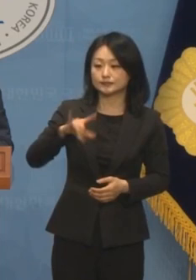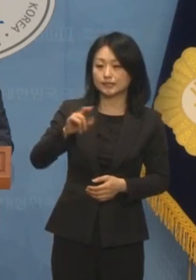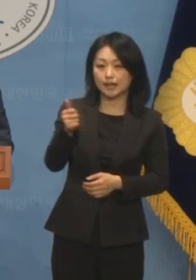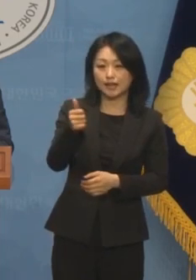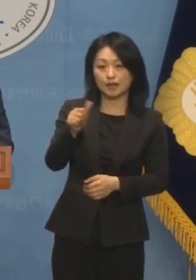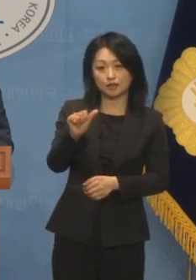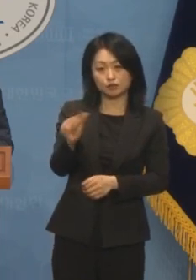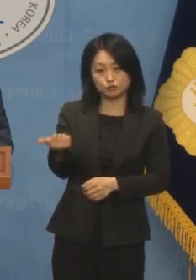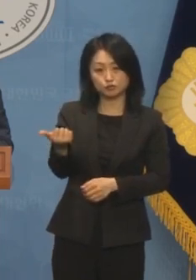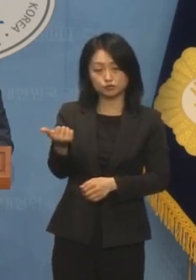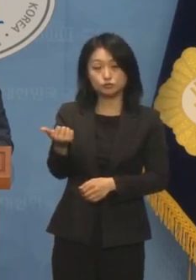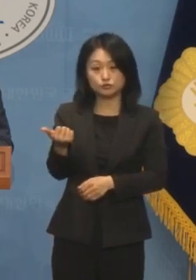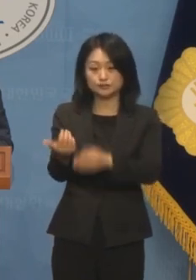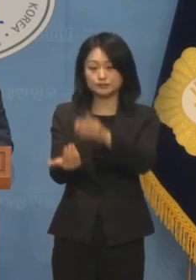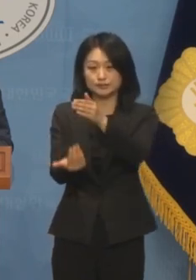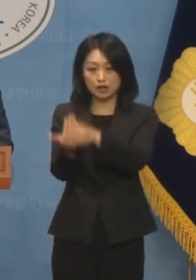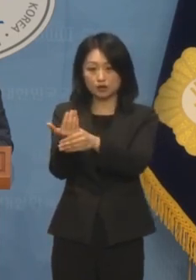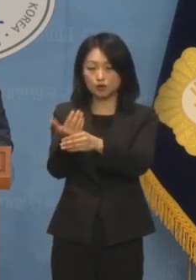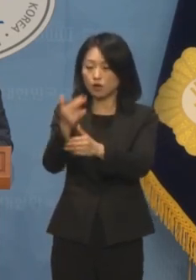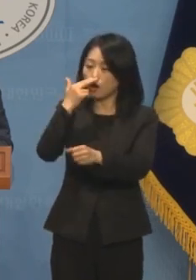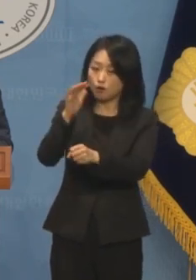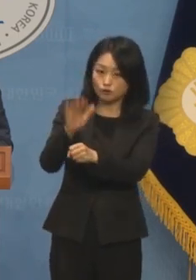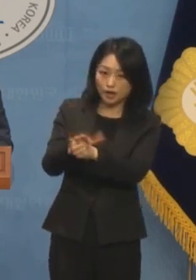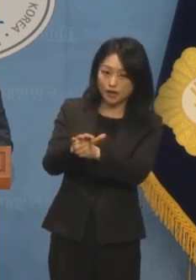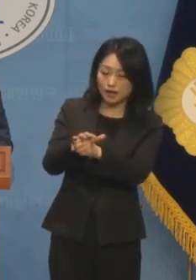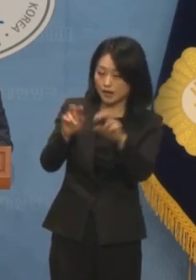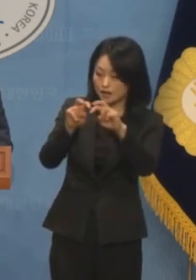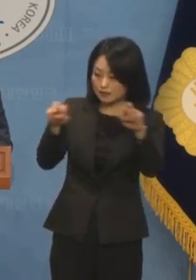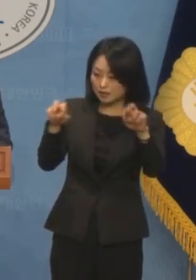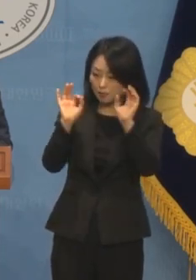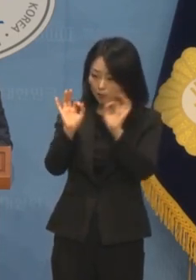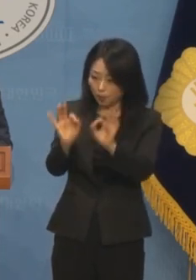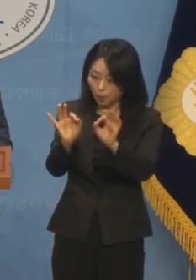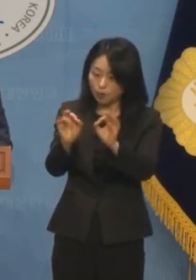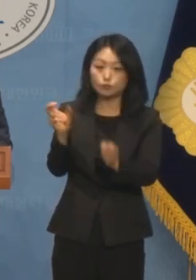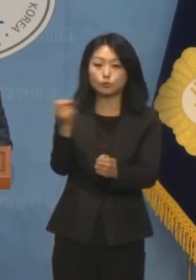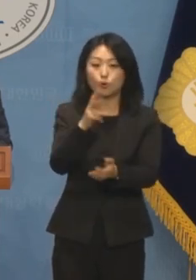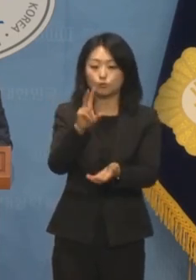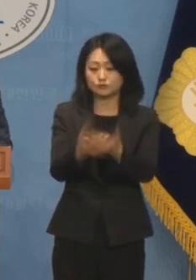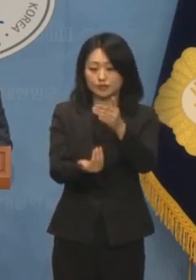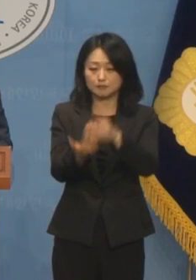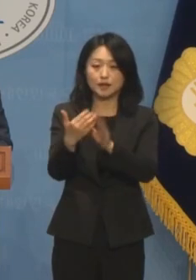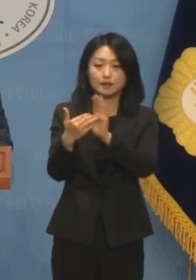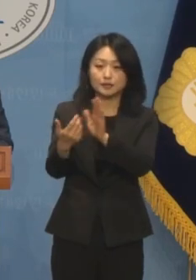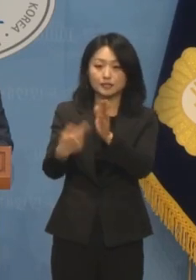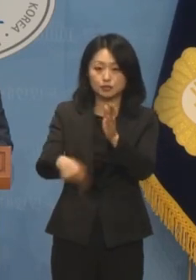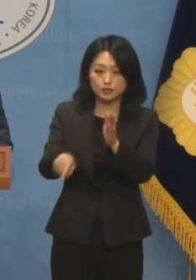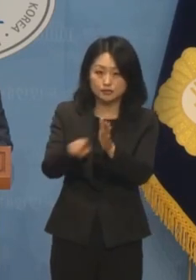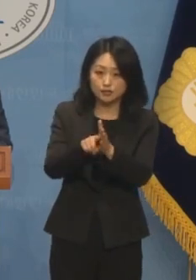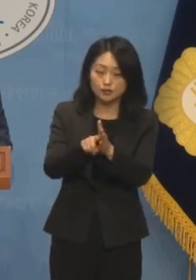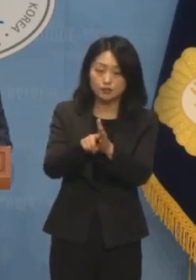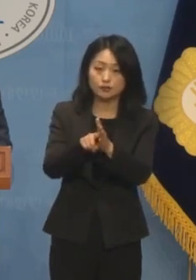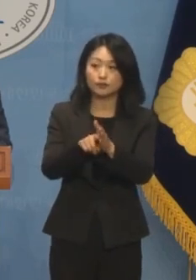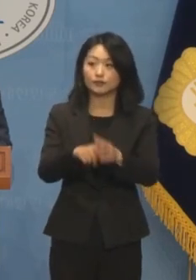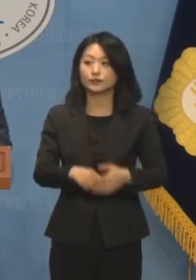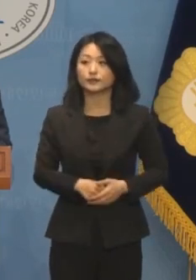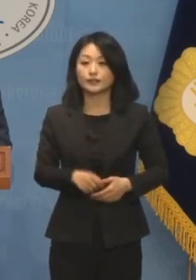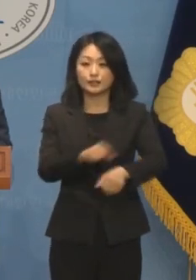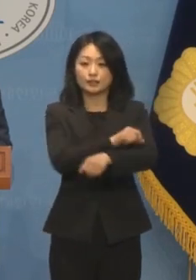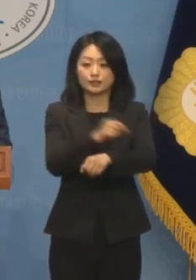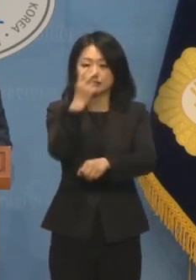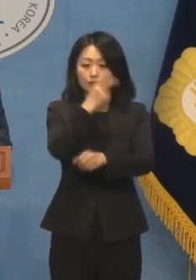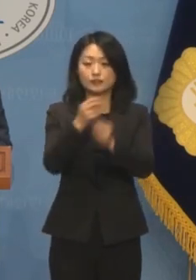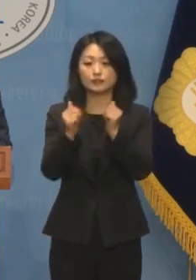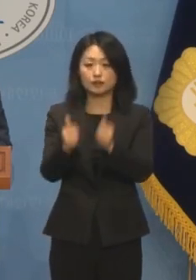최혜병의 억울한 죽음을 밝히고 다시는 이 같은 비극이 재발하지 않도록 막기 위해서라도 특검을